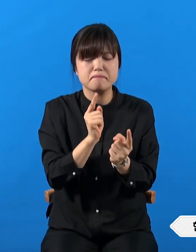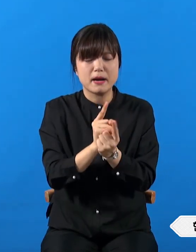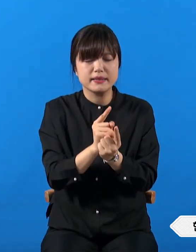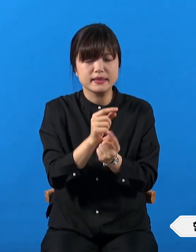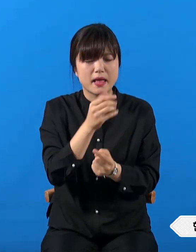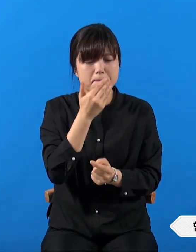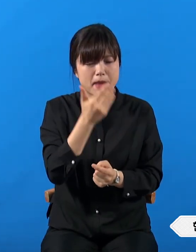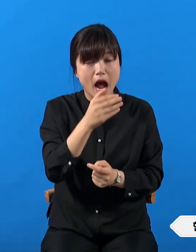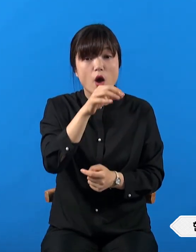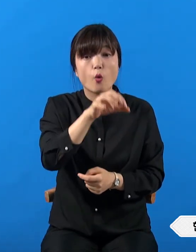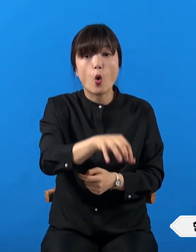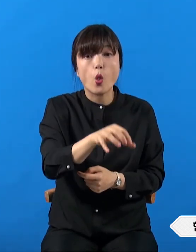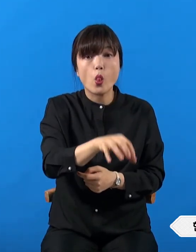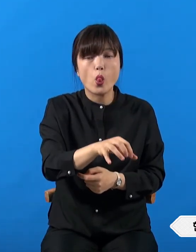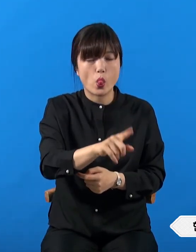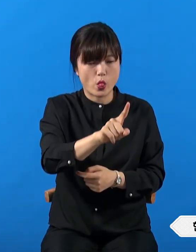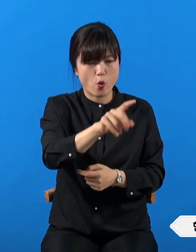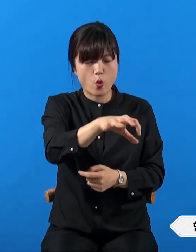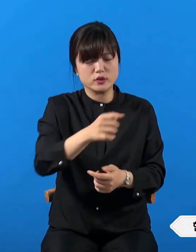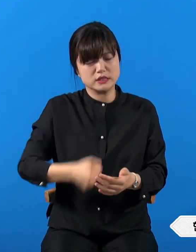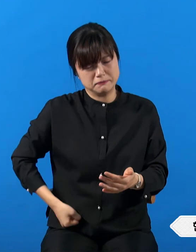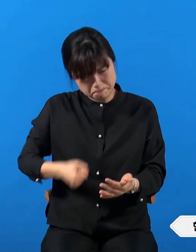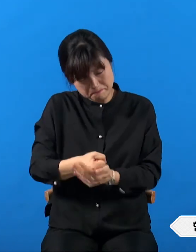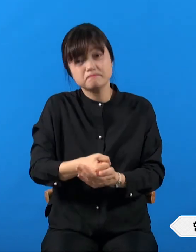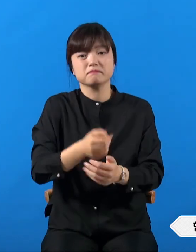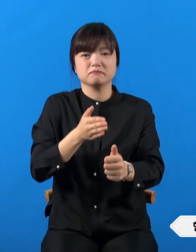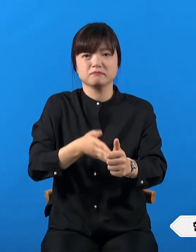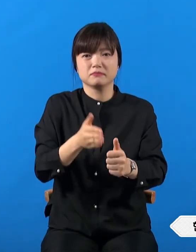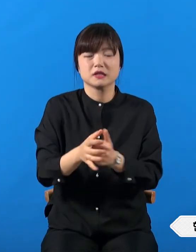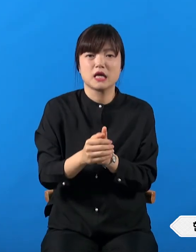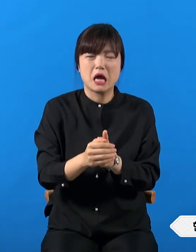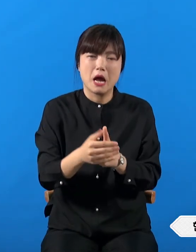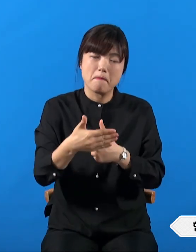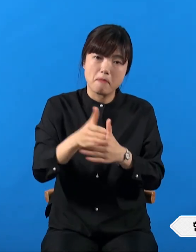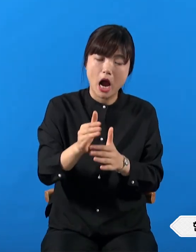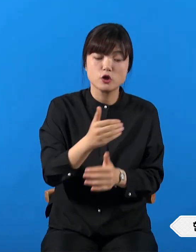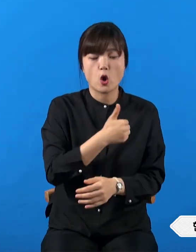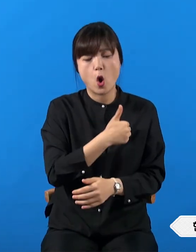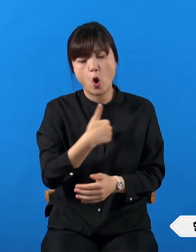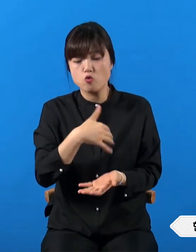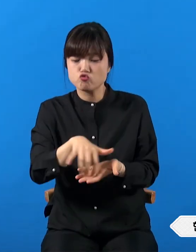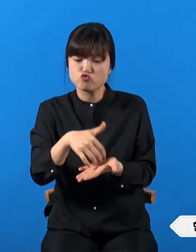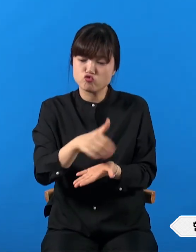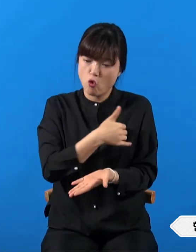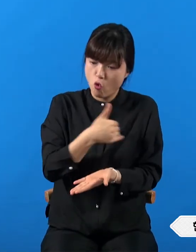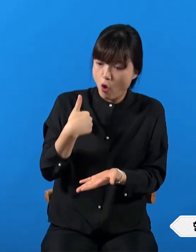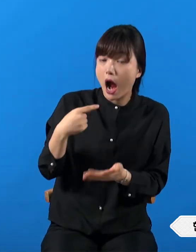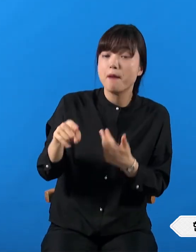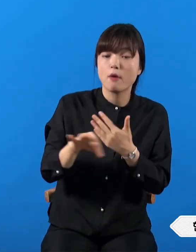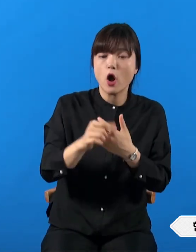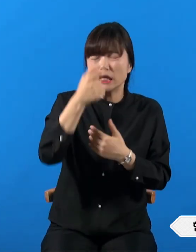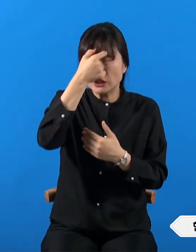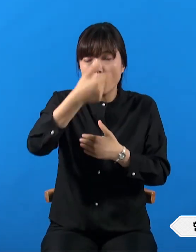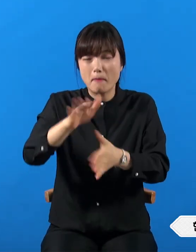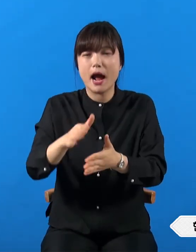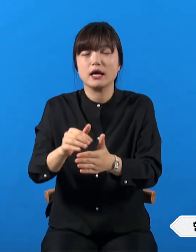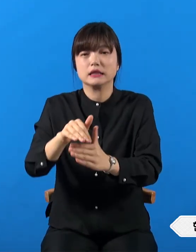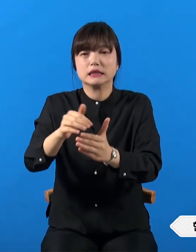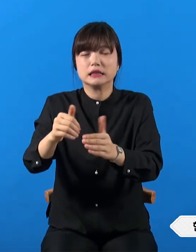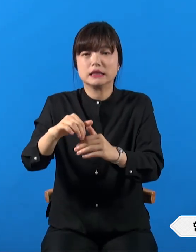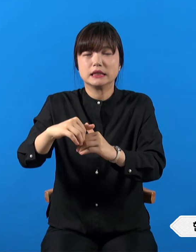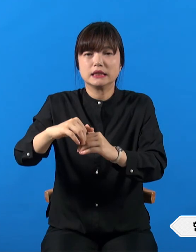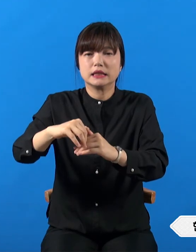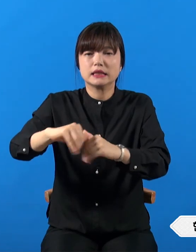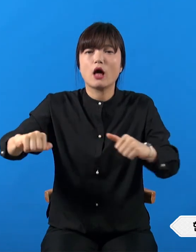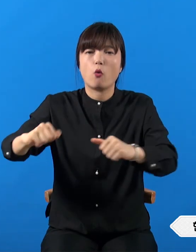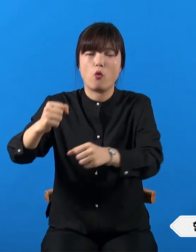수 있는 장소를 한 군데 정해 놓으십시오. 방이 좀 여유가 있으면 기도방을 따로 하나 마련해 놓으면